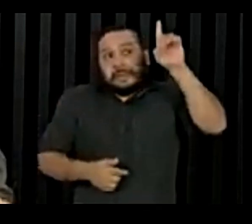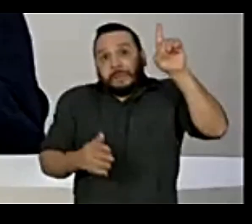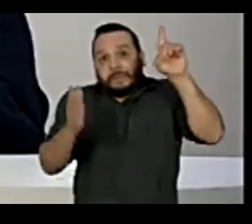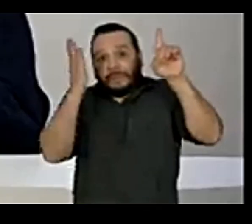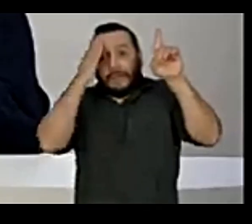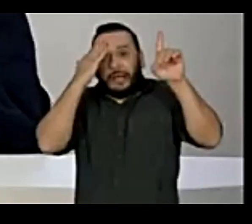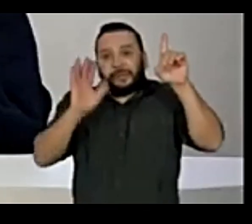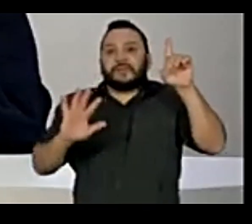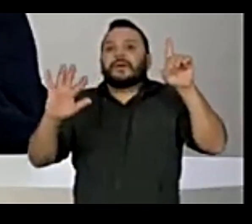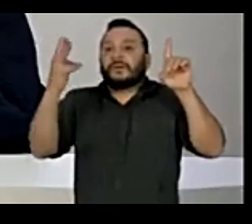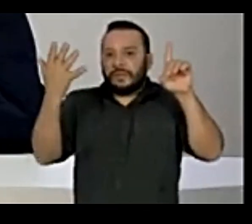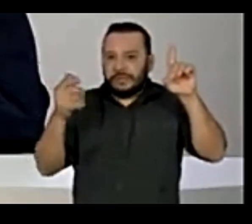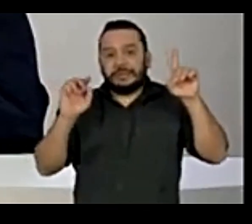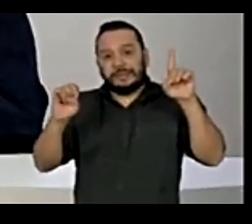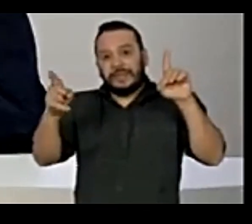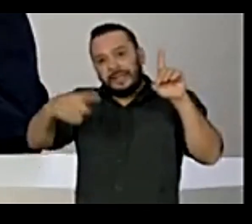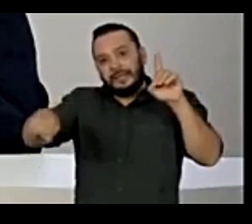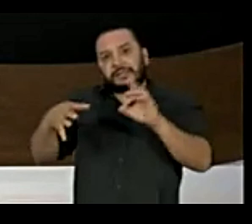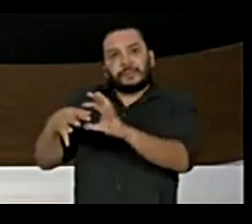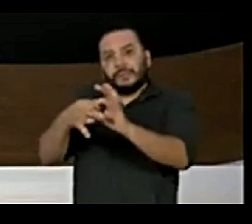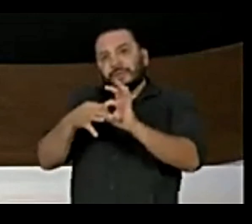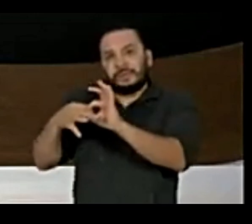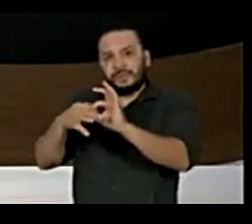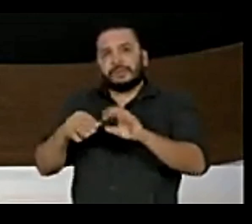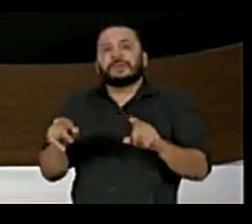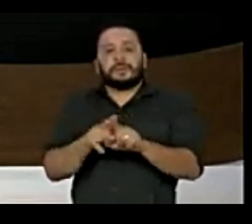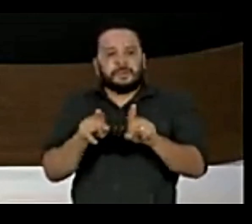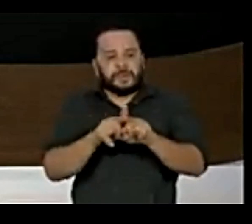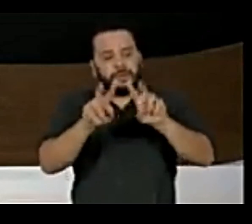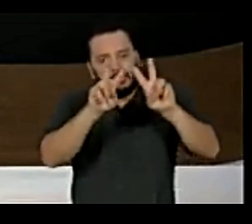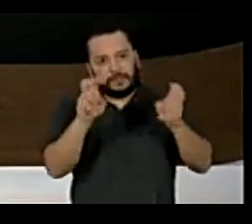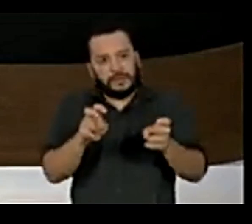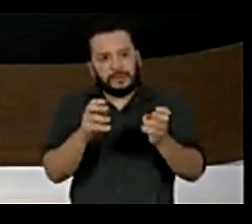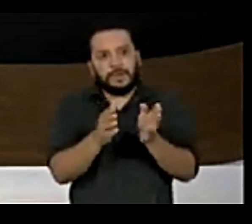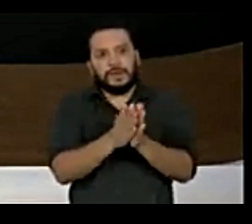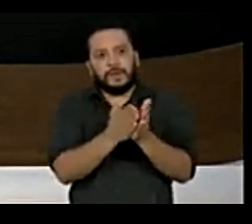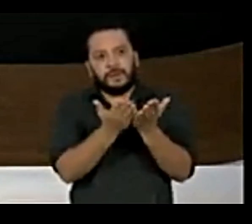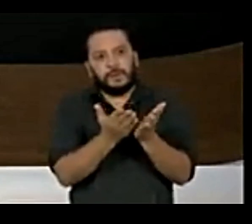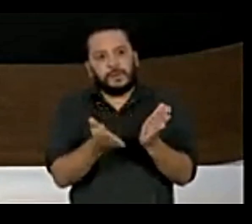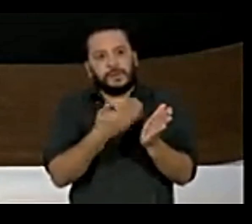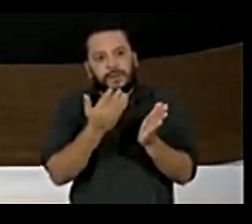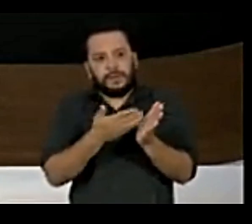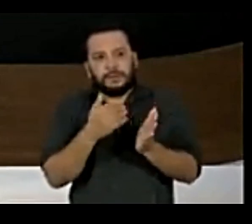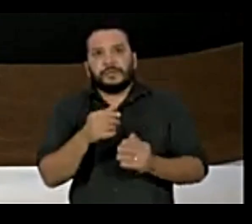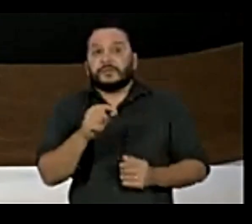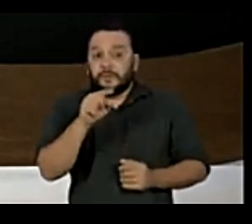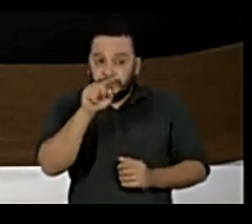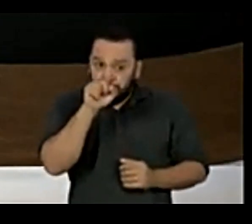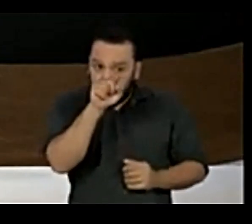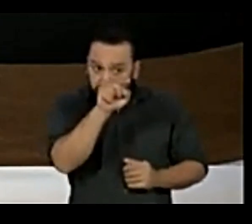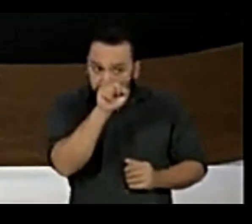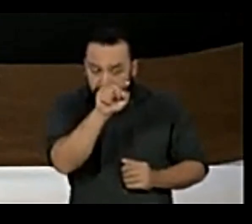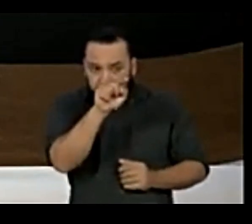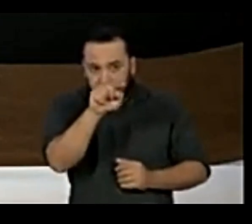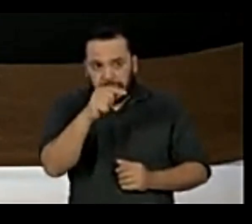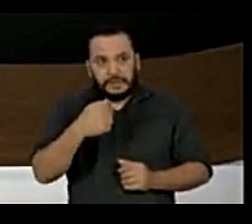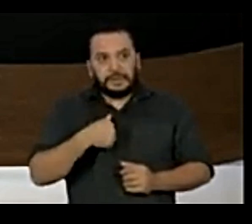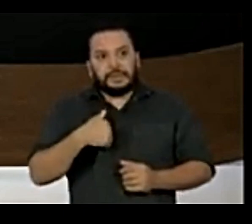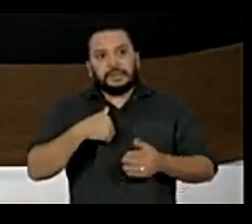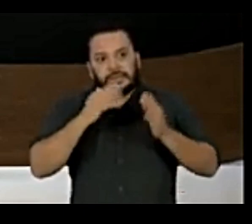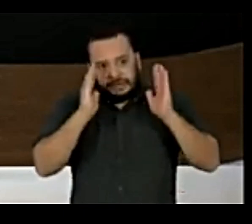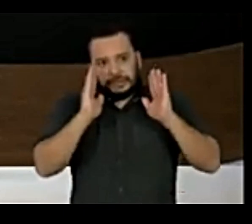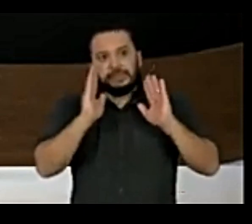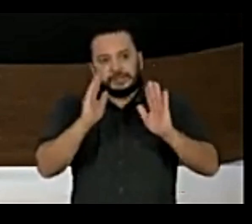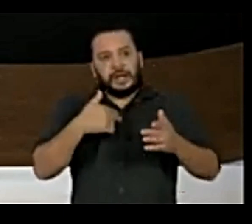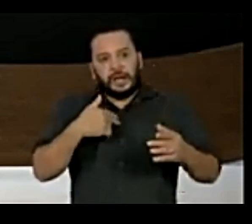acontecido se eles fossem unidos. E essa questão da Bienal, desculpa, Raquel, essa questão da Bienal foi uma questão também que te catapultou